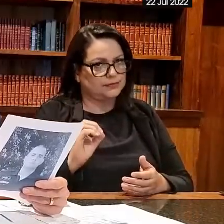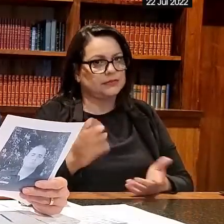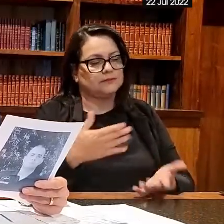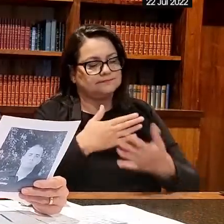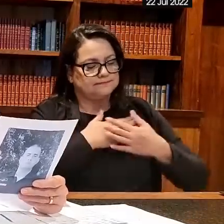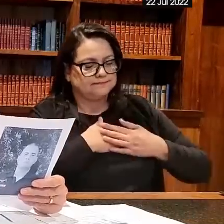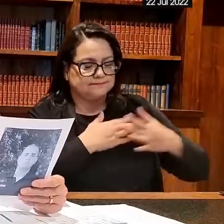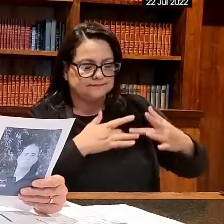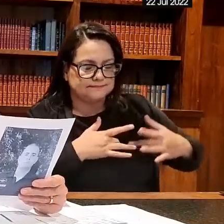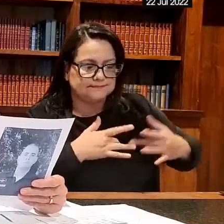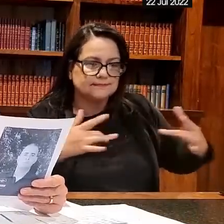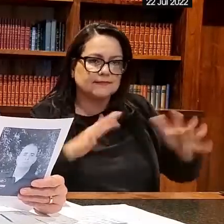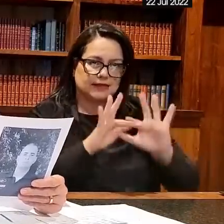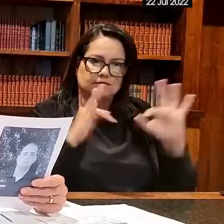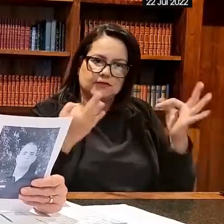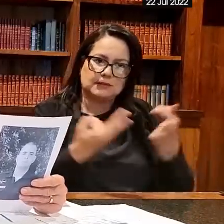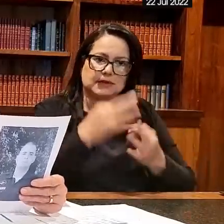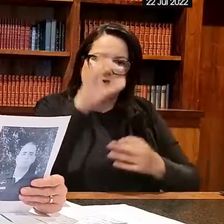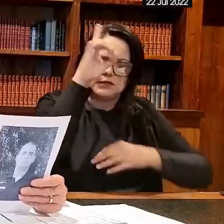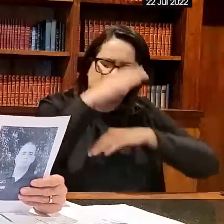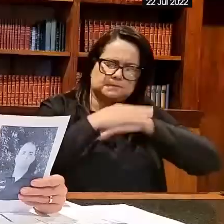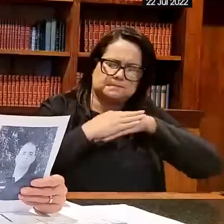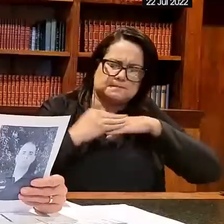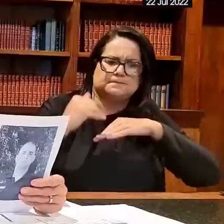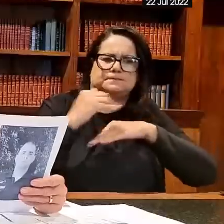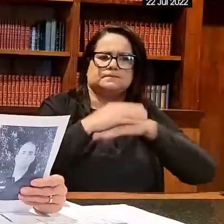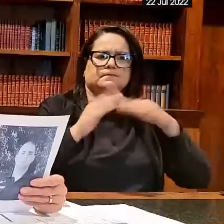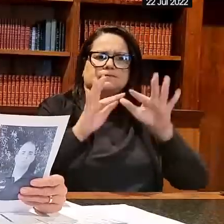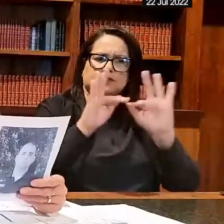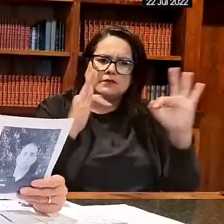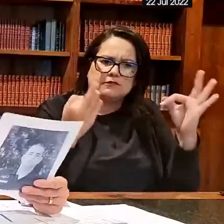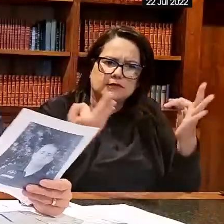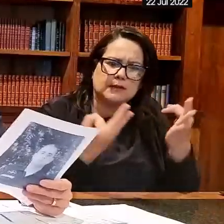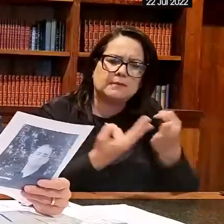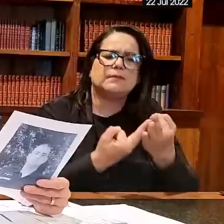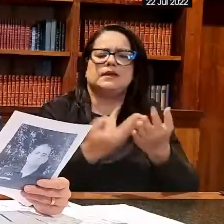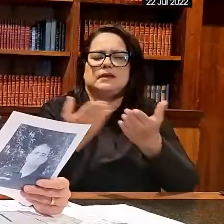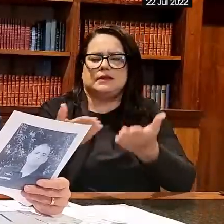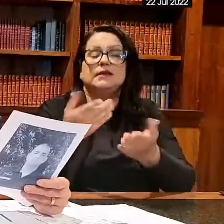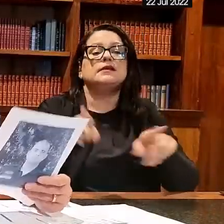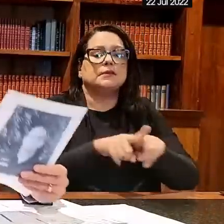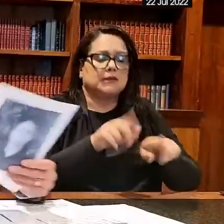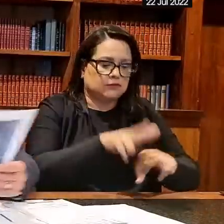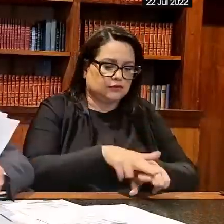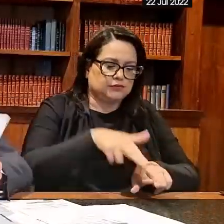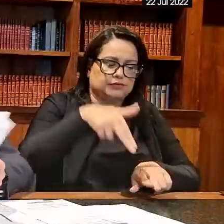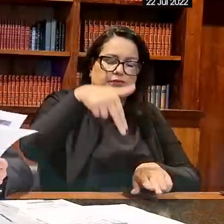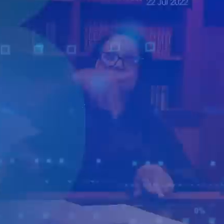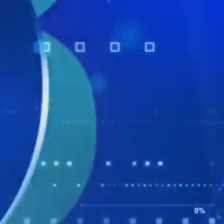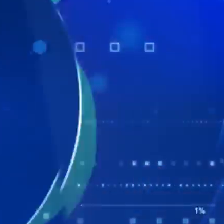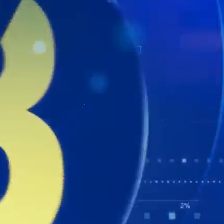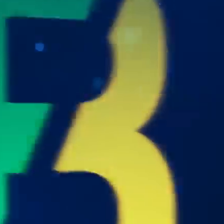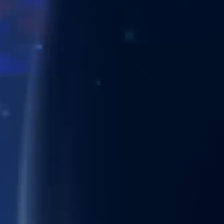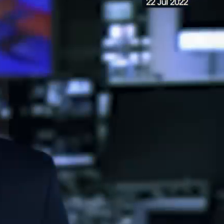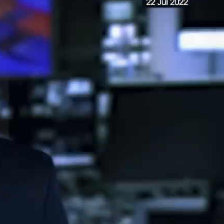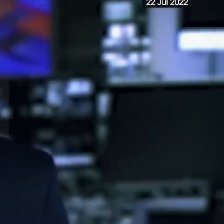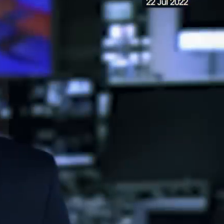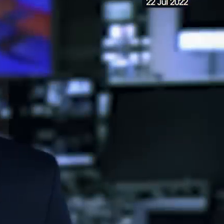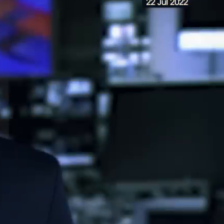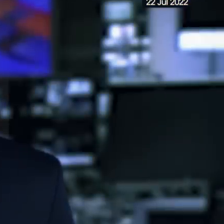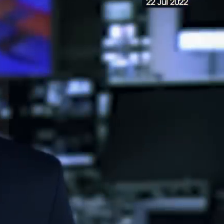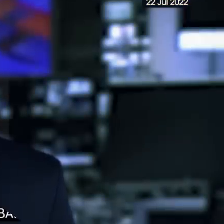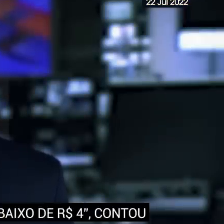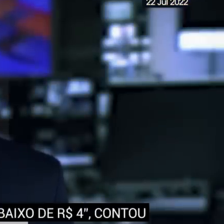Aos familiares tá Que Deus conforte aí acolheu de Paula na sua infinita bondade e e